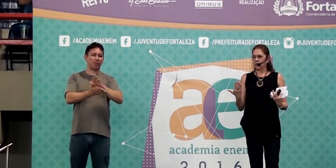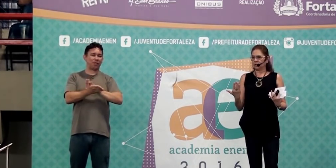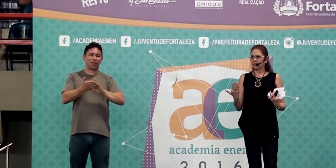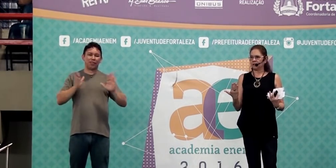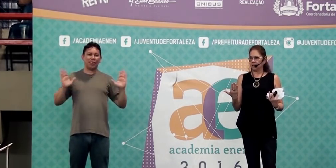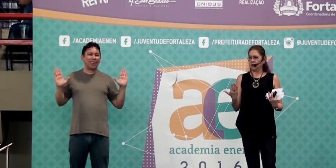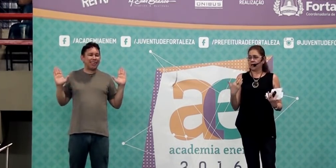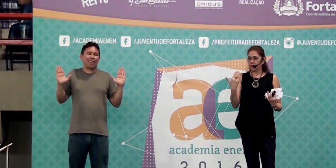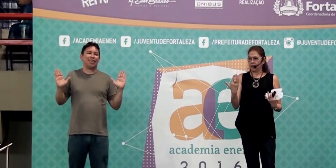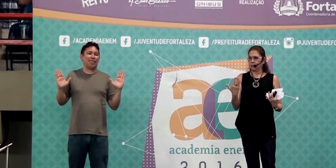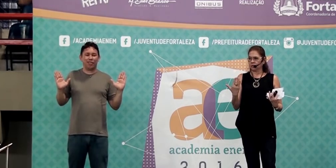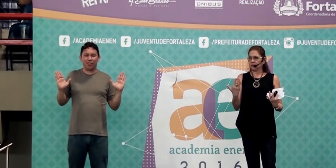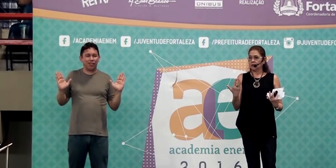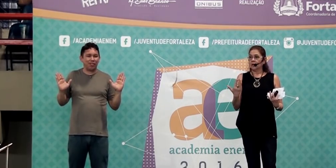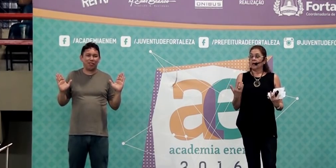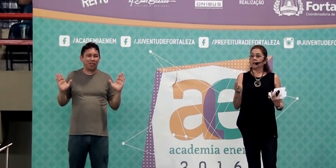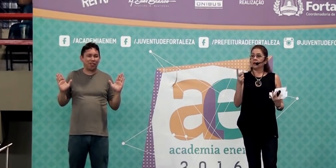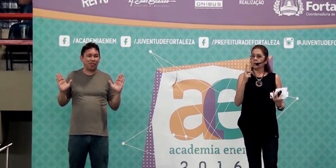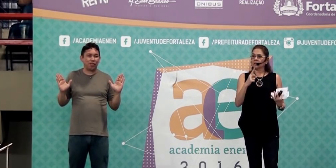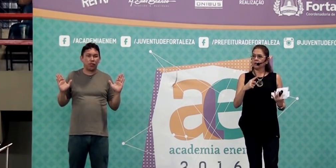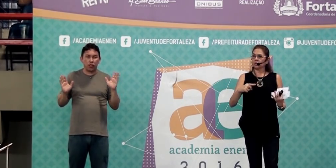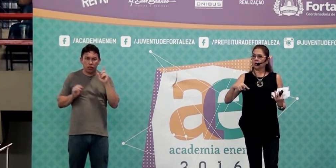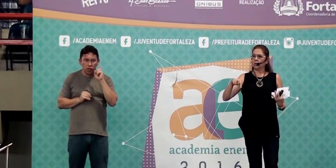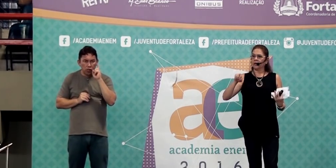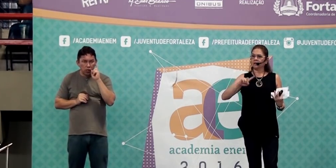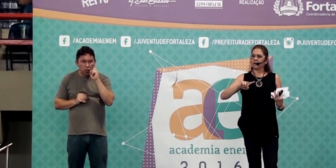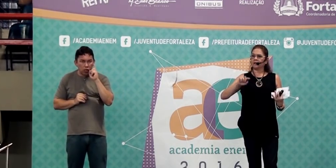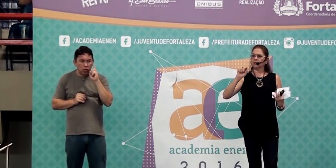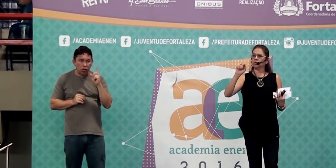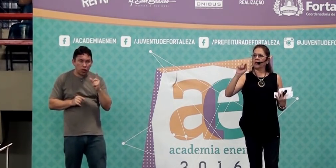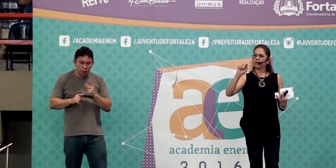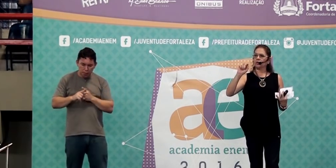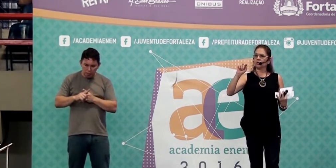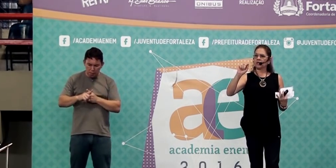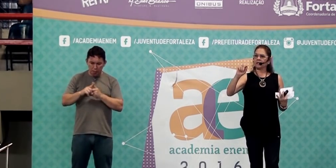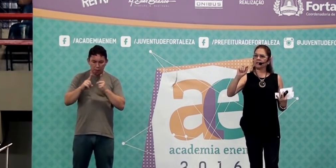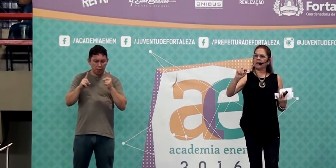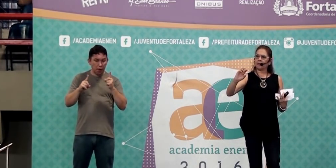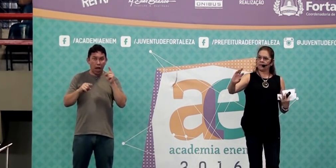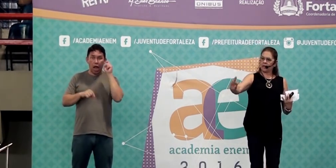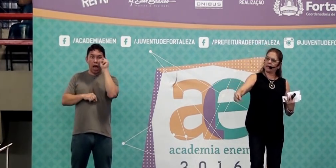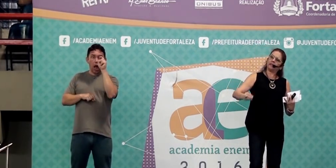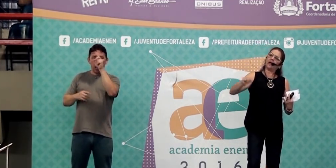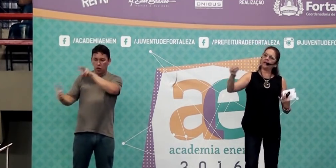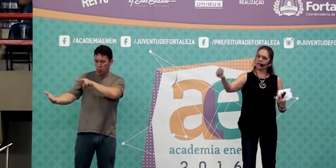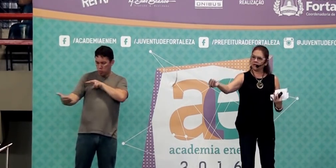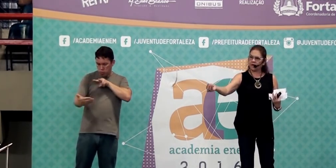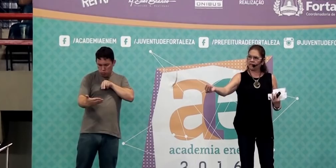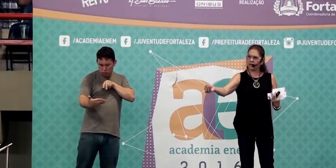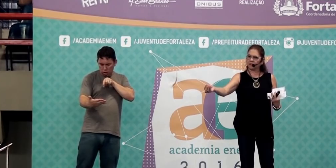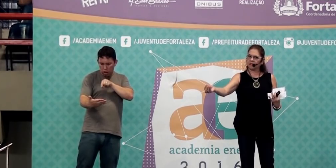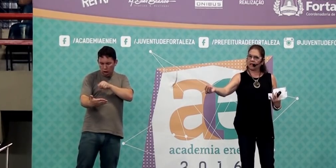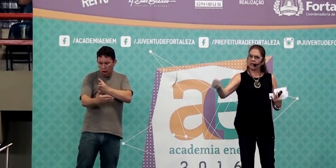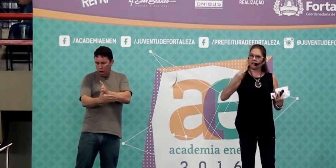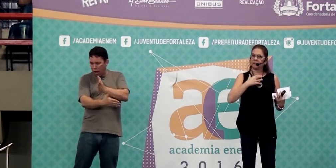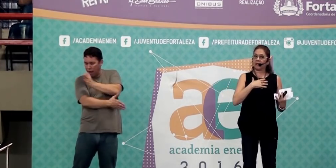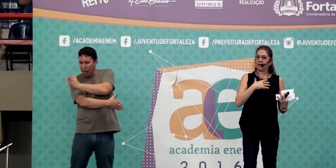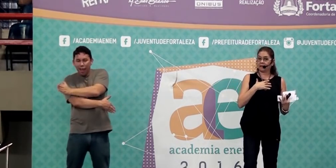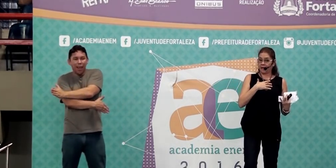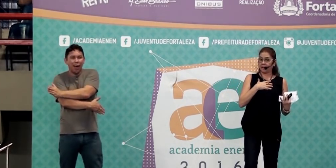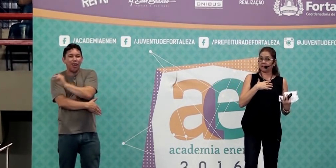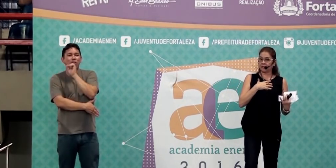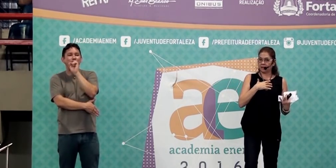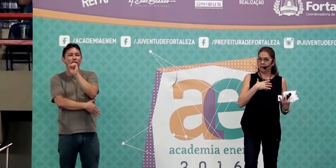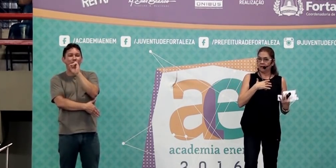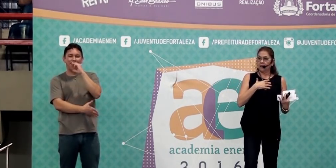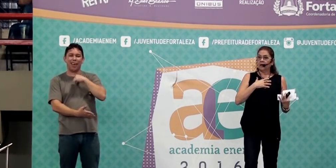falar o que nós queríamos. Então, quando eu jogo entretanto, o leitor já sabe que a ideia que vai vir a seguir, que será